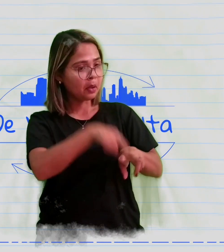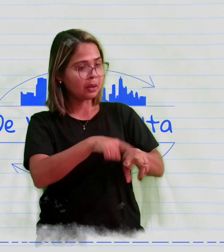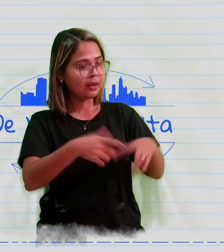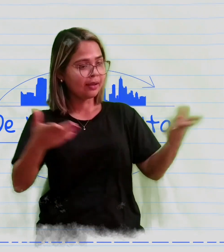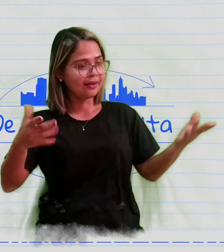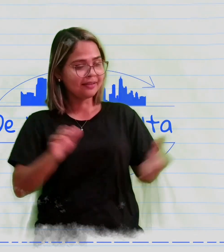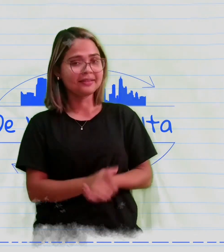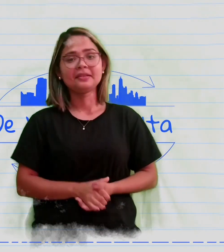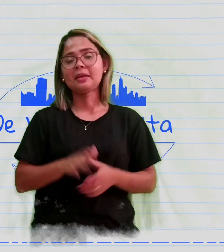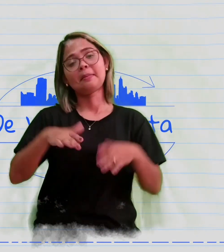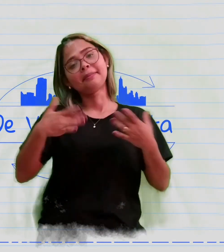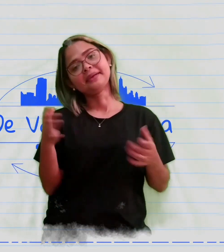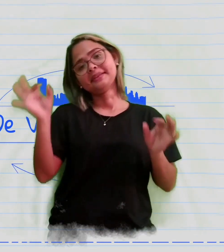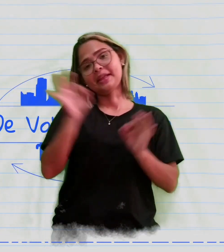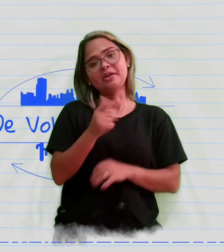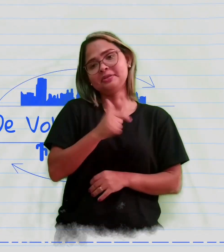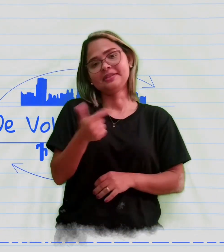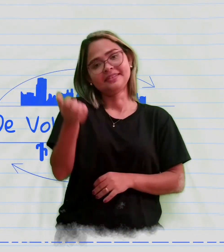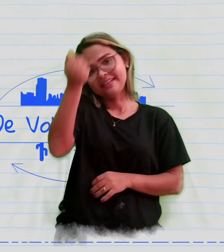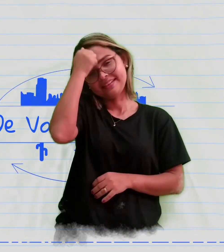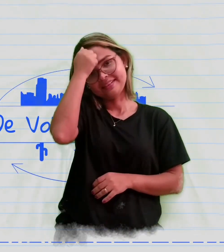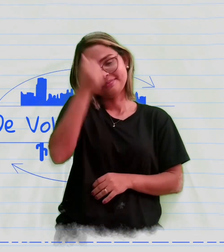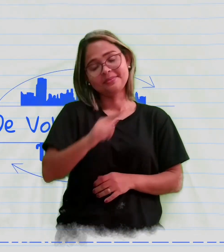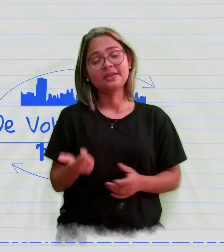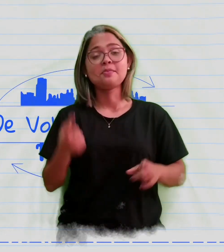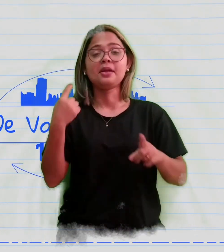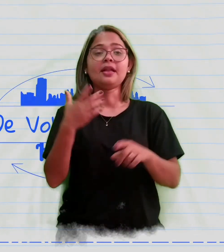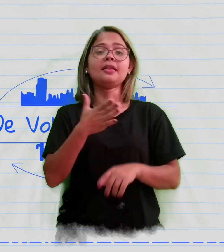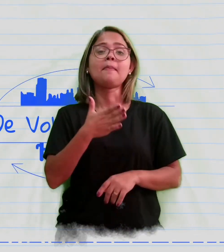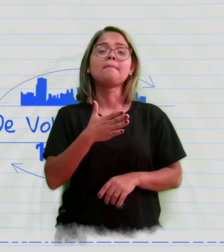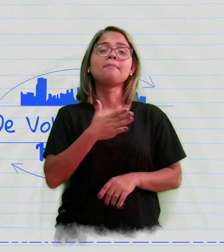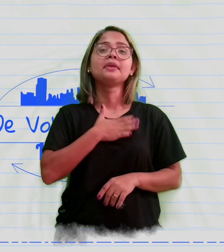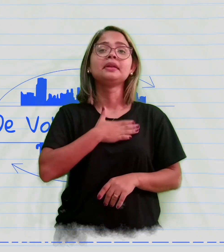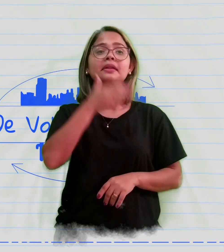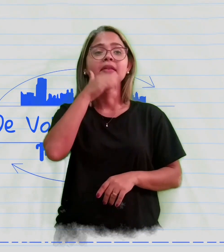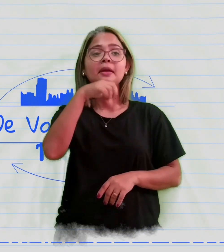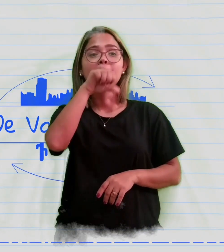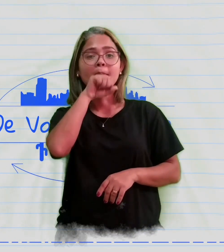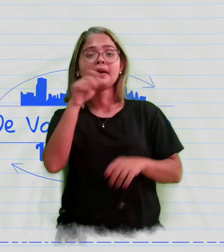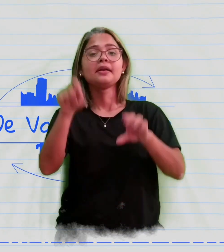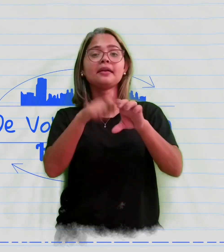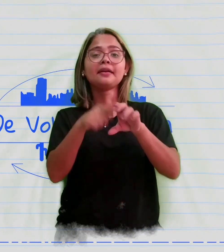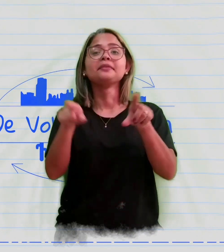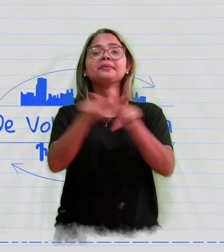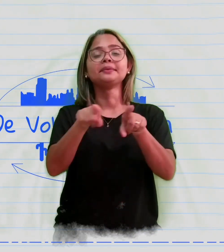sabe? Mas tá ótimo, não tenho arrependimento nenhum. Até a minha mãe gravou coisa, porque o Douglas tinha que ir embora tá hora.